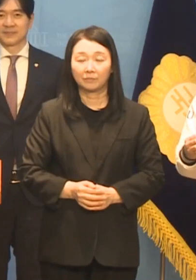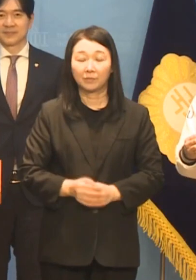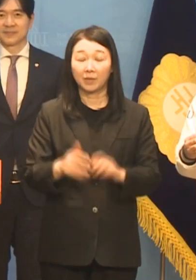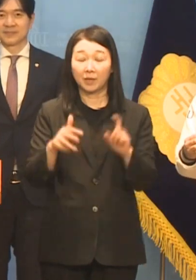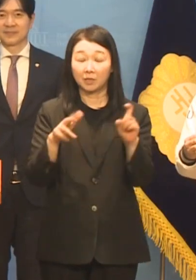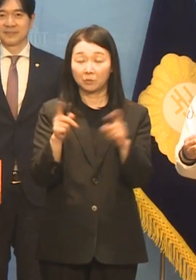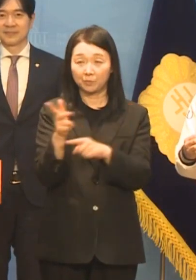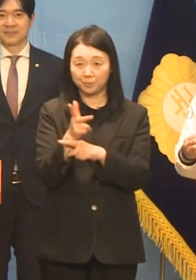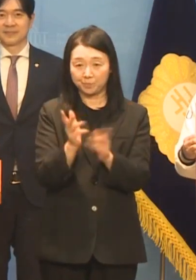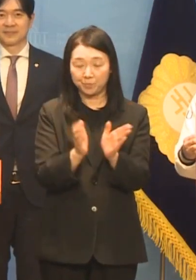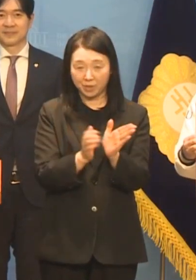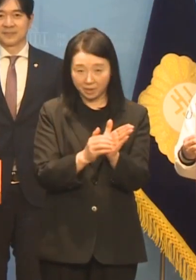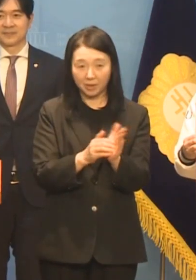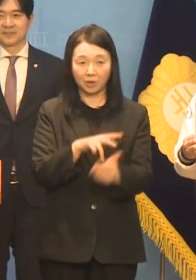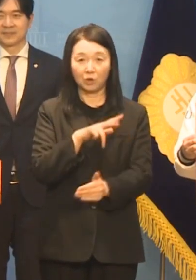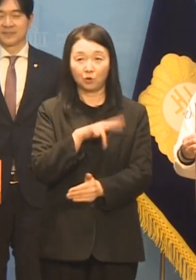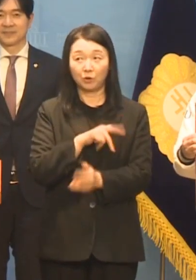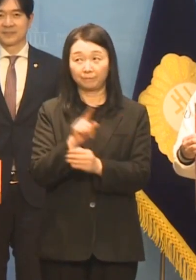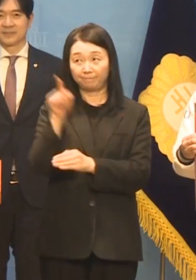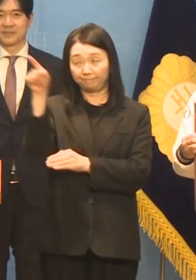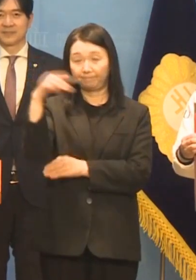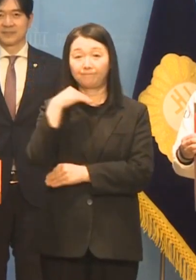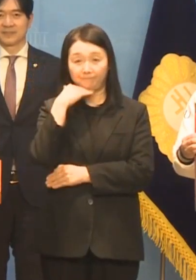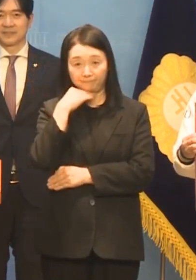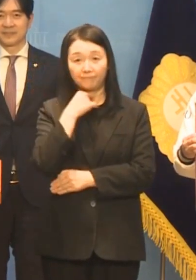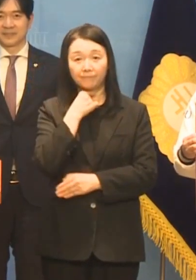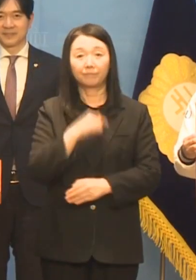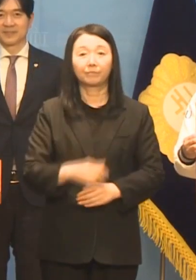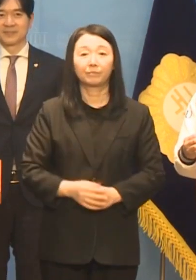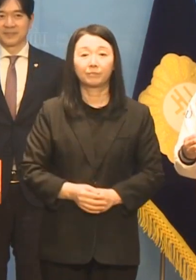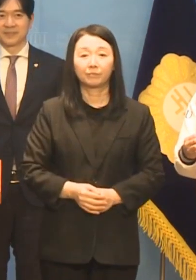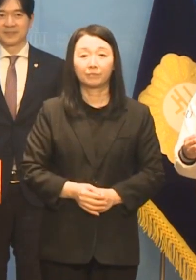의원들은 기자회견장 밖에서 대기하도록 하겠습니다.